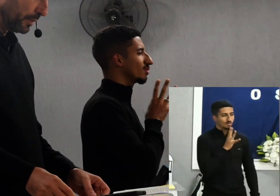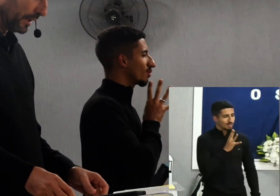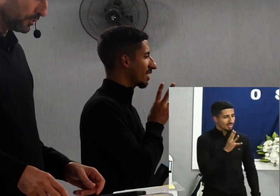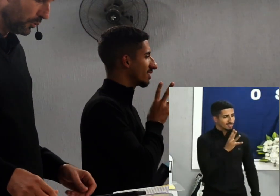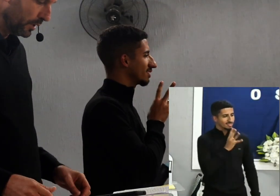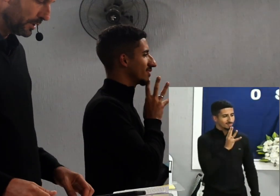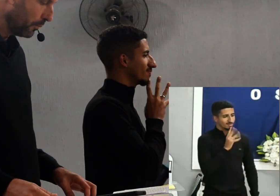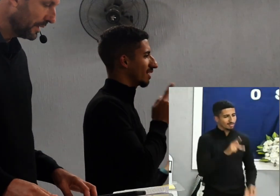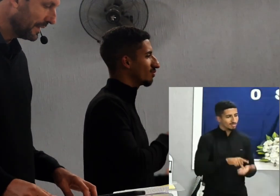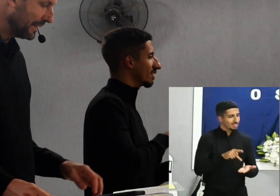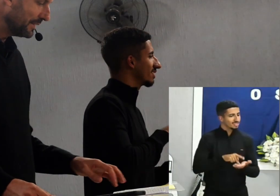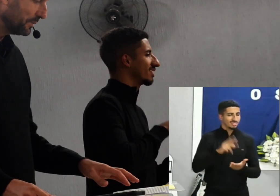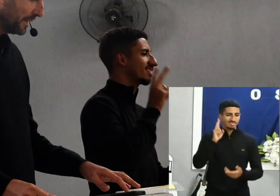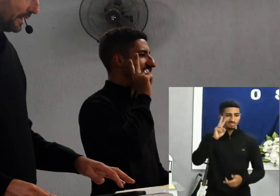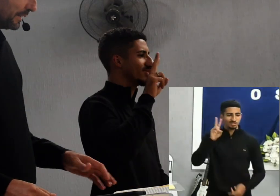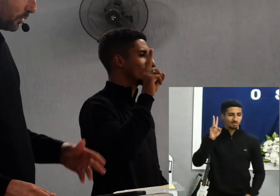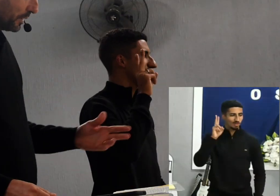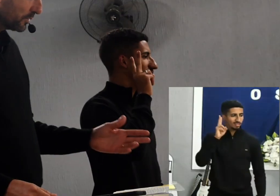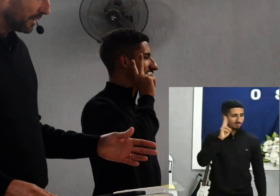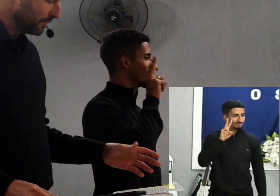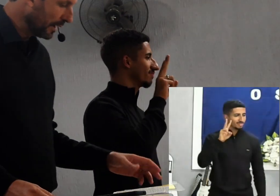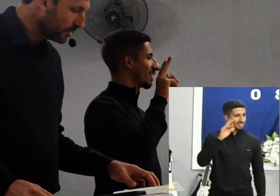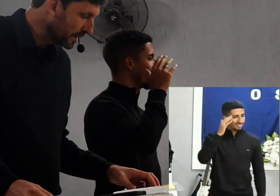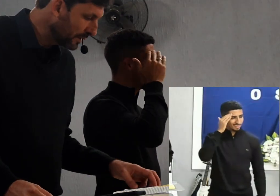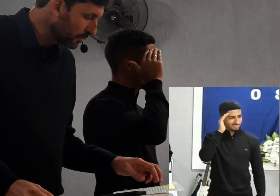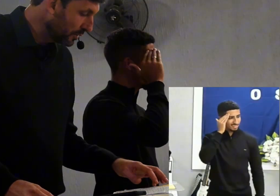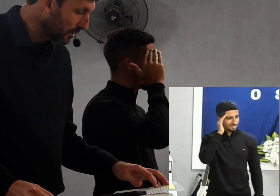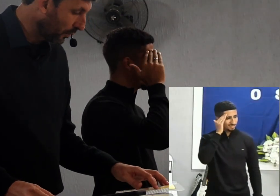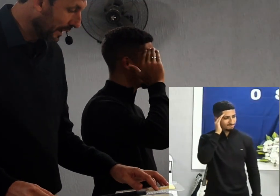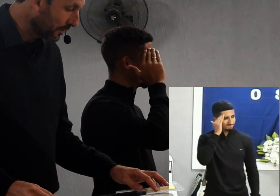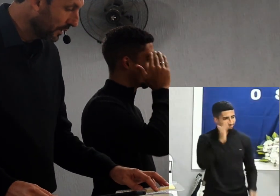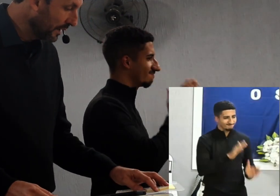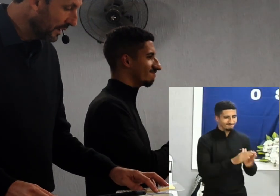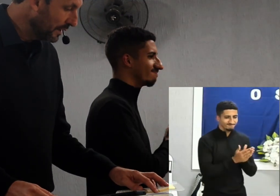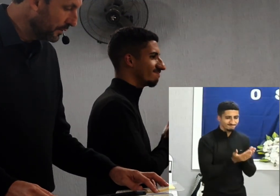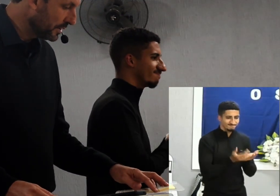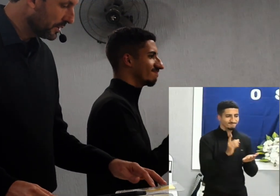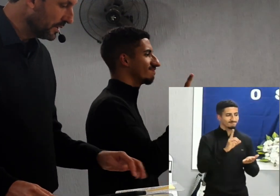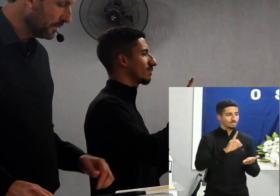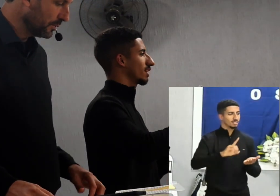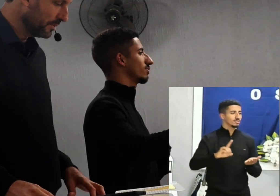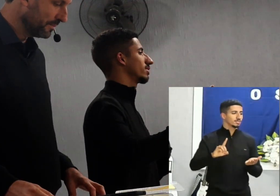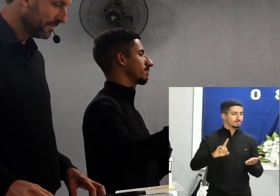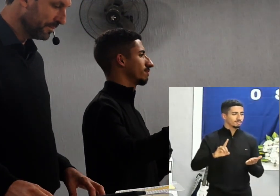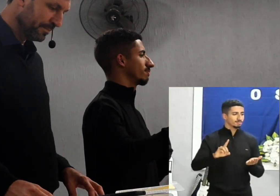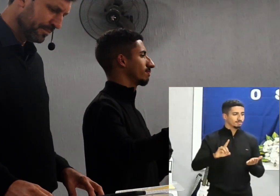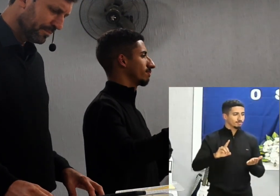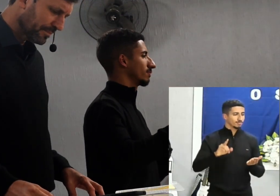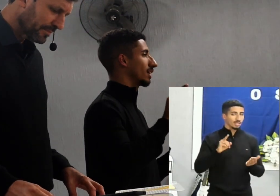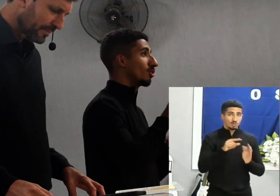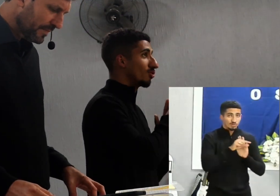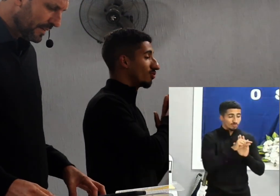maiores aspirações da humanidade. É sobre isso que ele fala nos versículos 24 e 25.